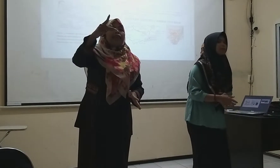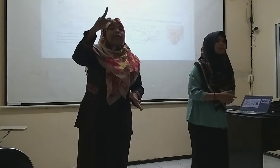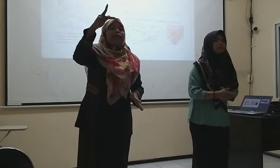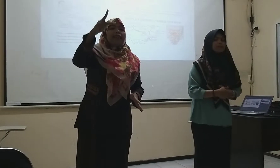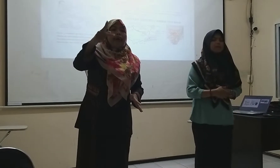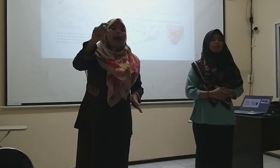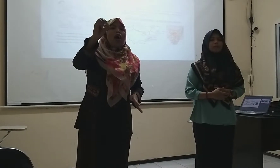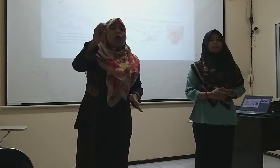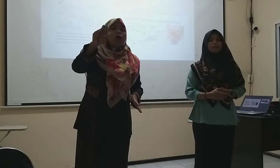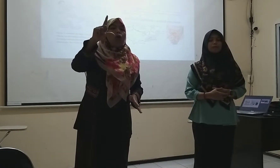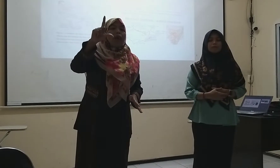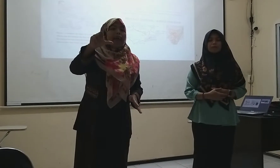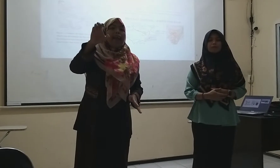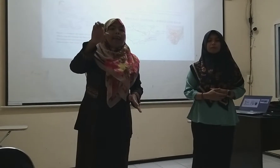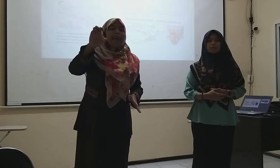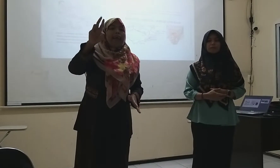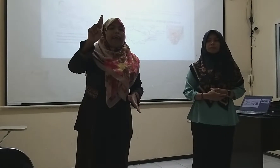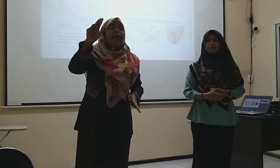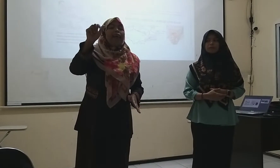Penyakit